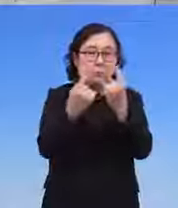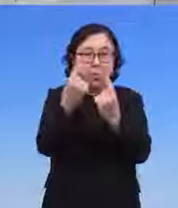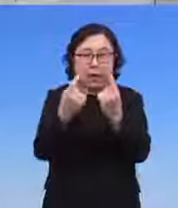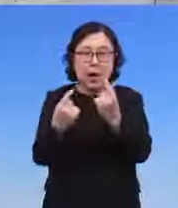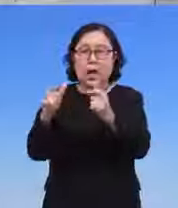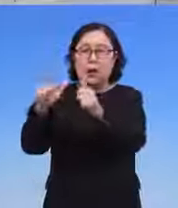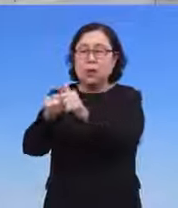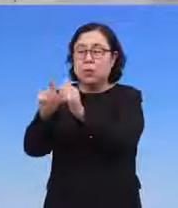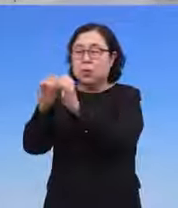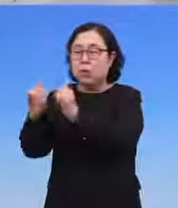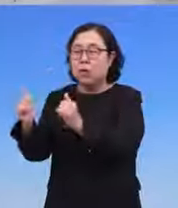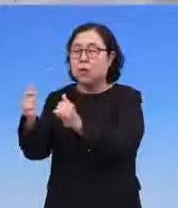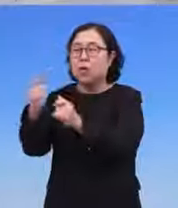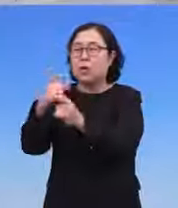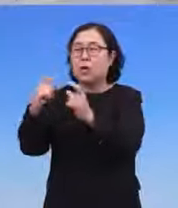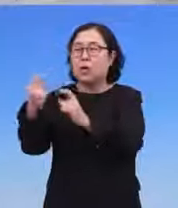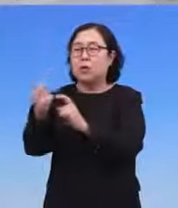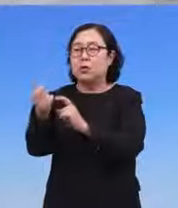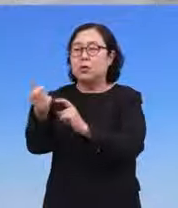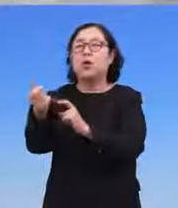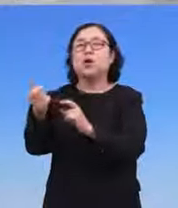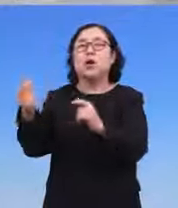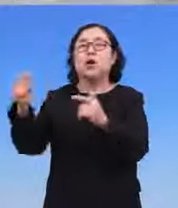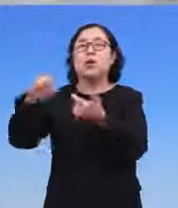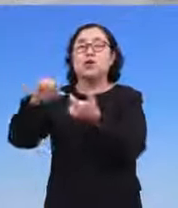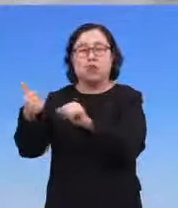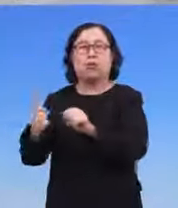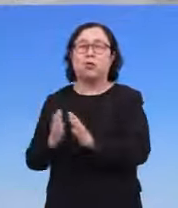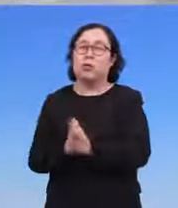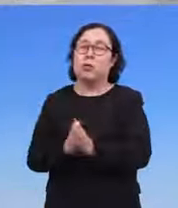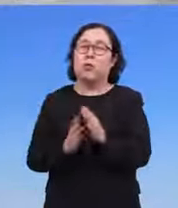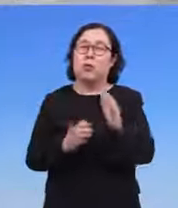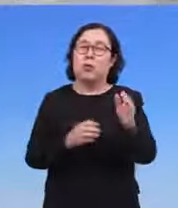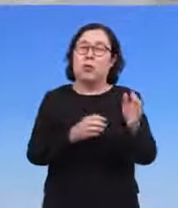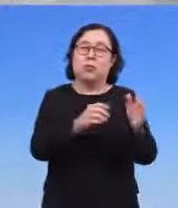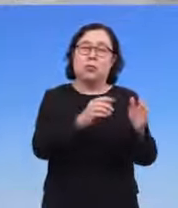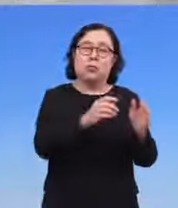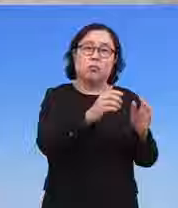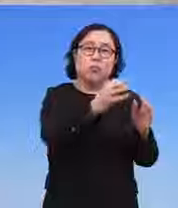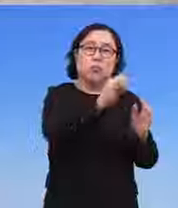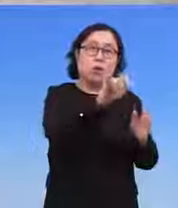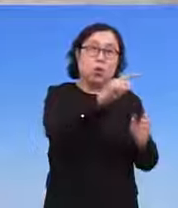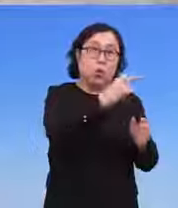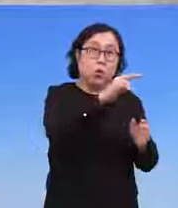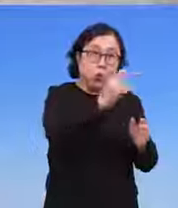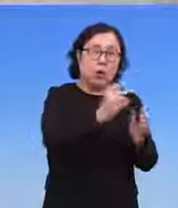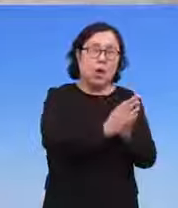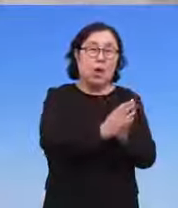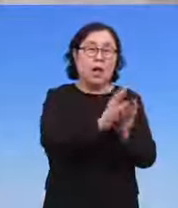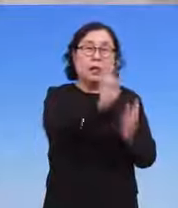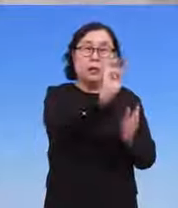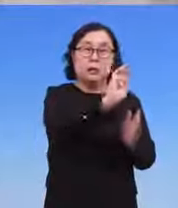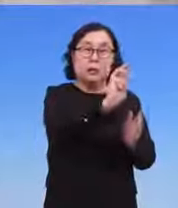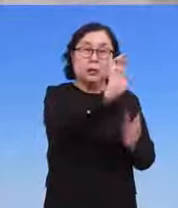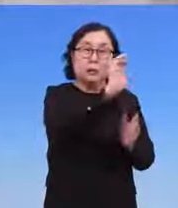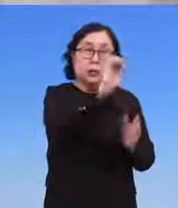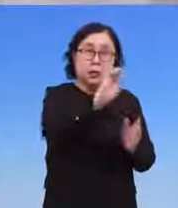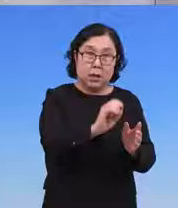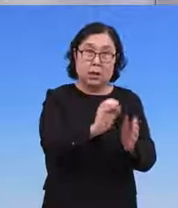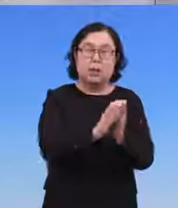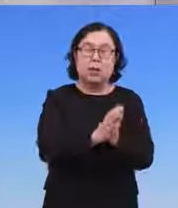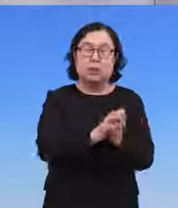제가 보니까요, 이교도들이 대략 한 30%가량 죽었을 때 초기